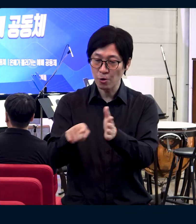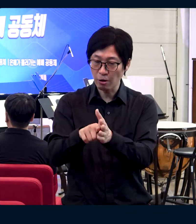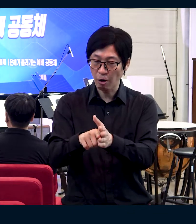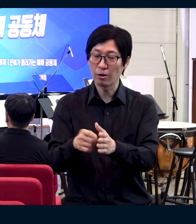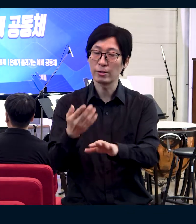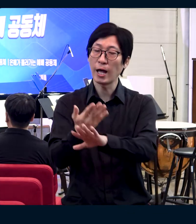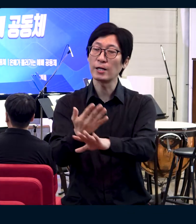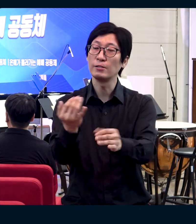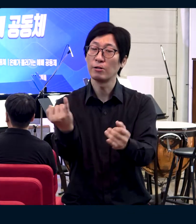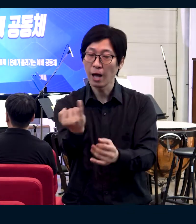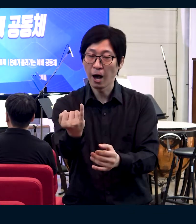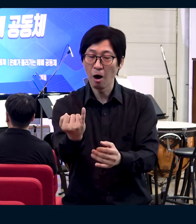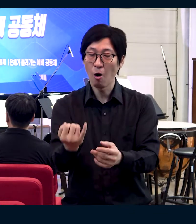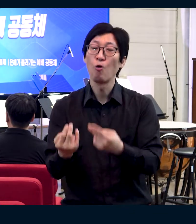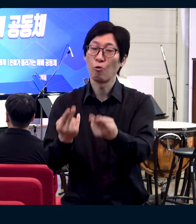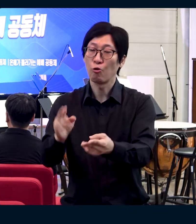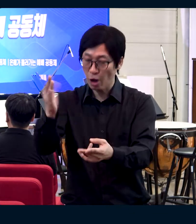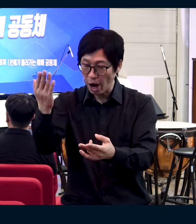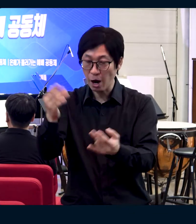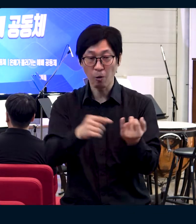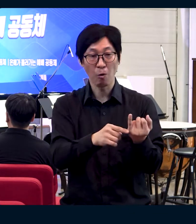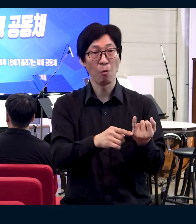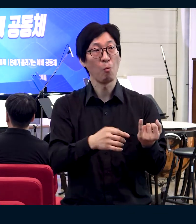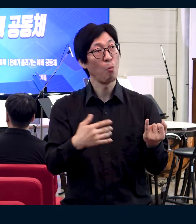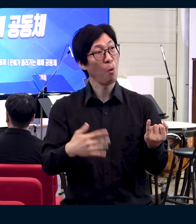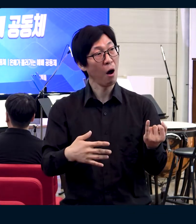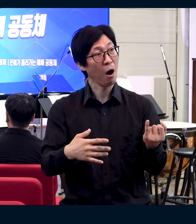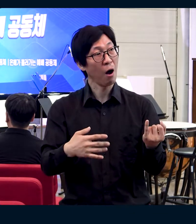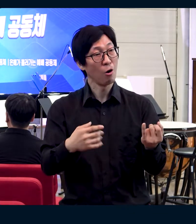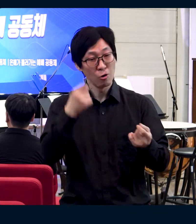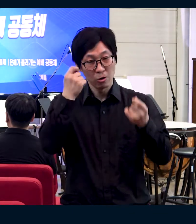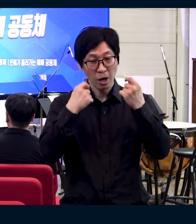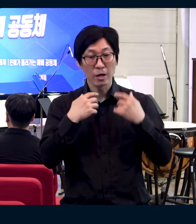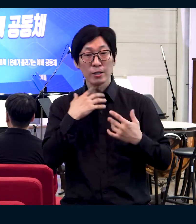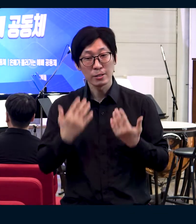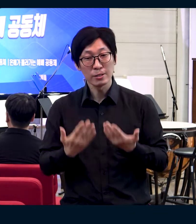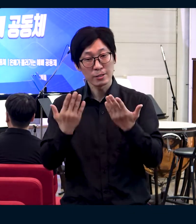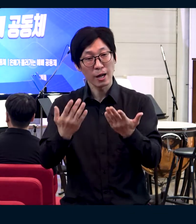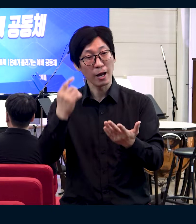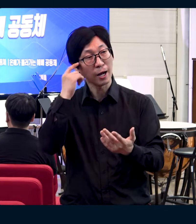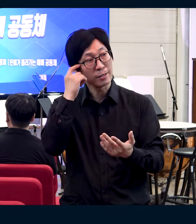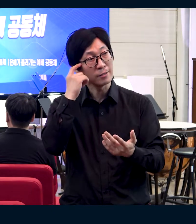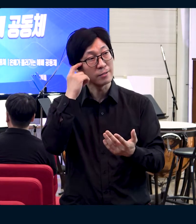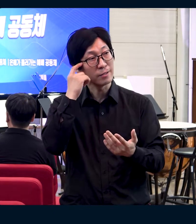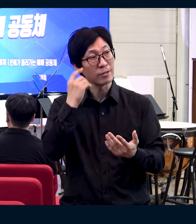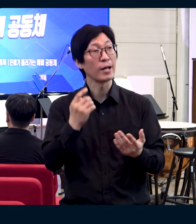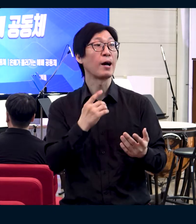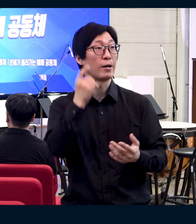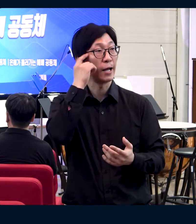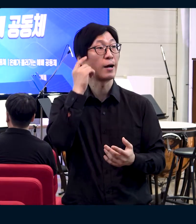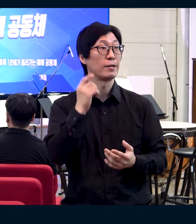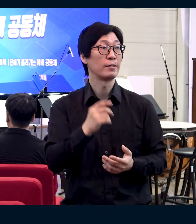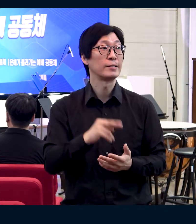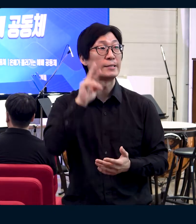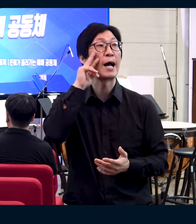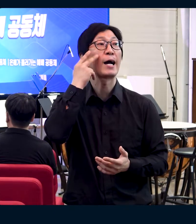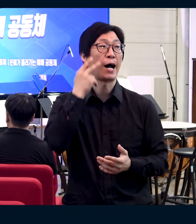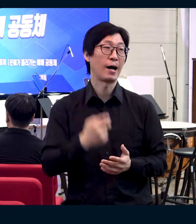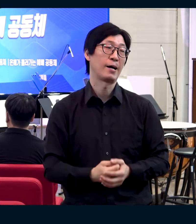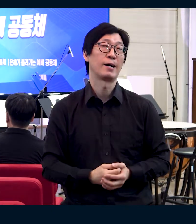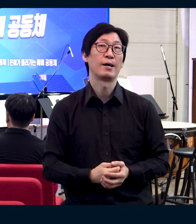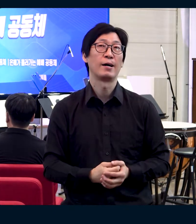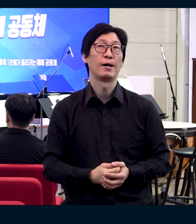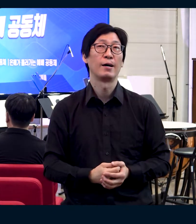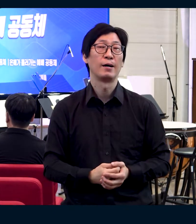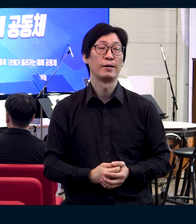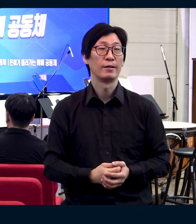여인한테 들어가라라고 한다는 건요, 정말 언뜻 보면 눈물겨운 어떤 희생 같지 않습니까? 사실은 다른 것이